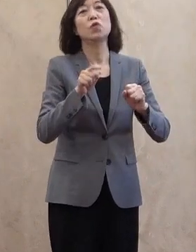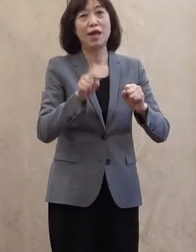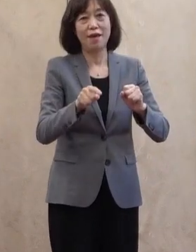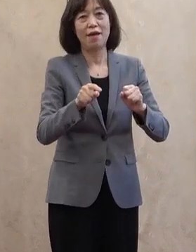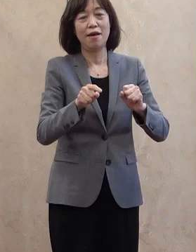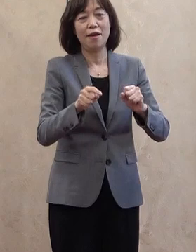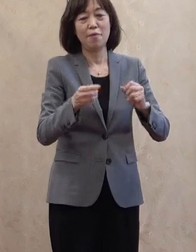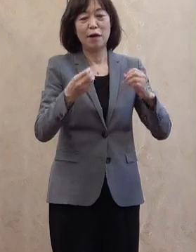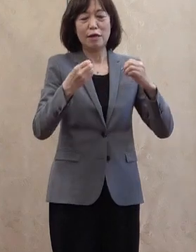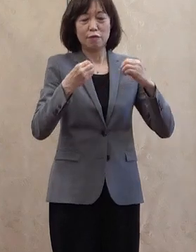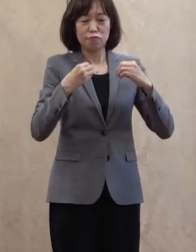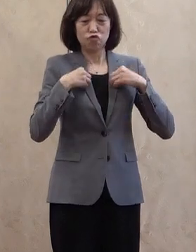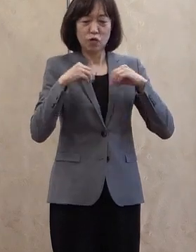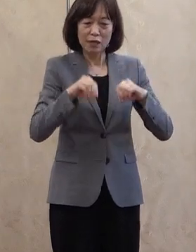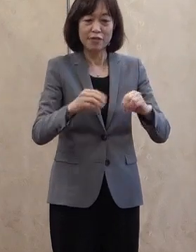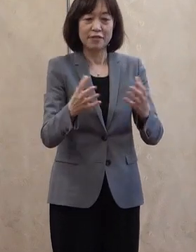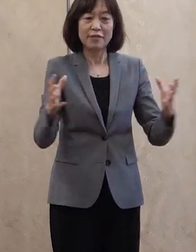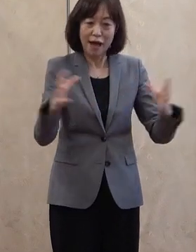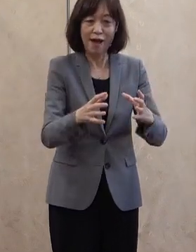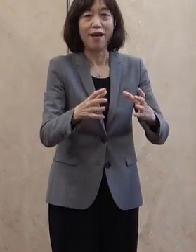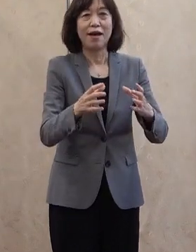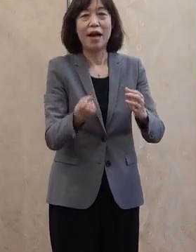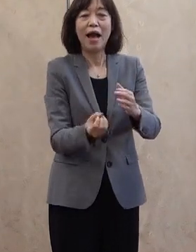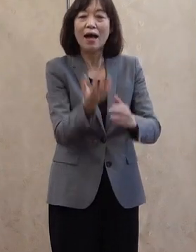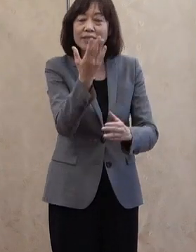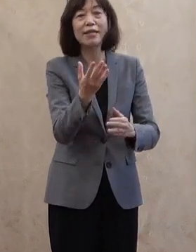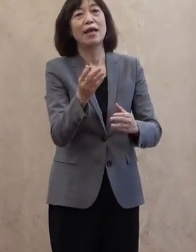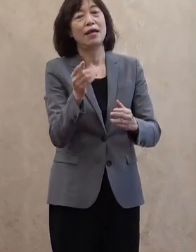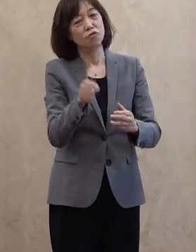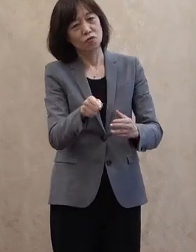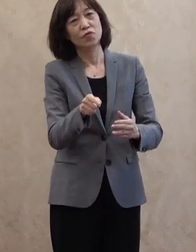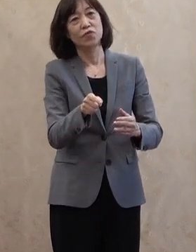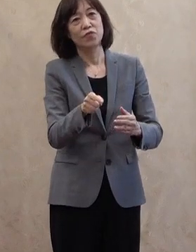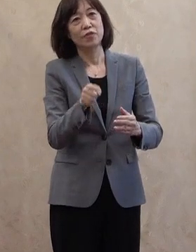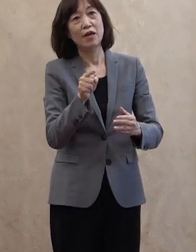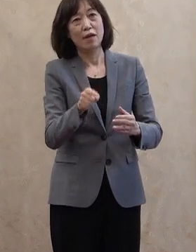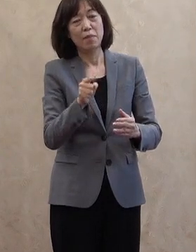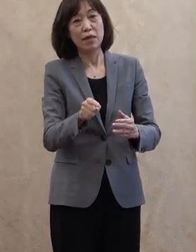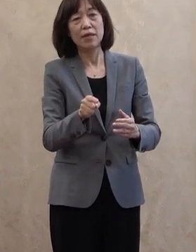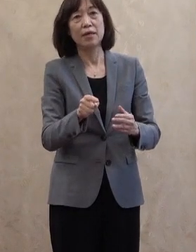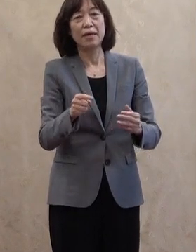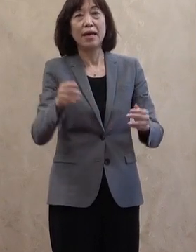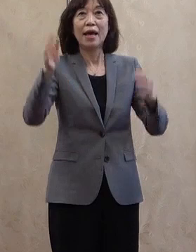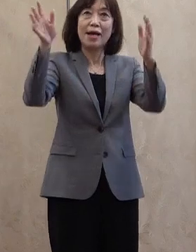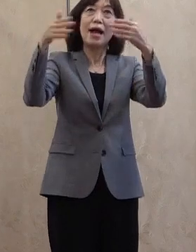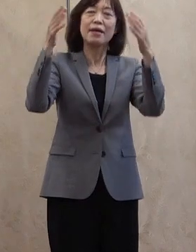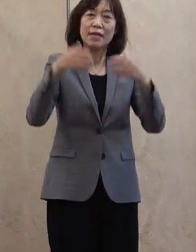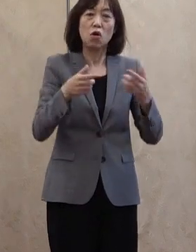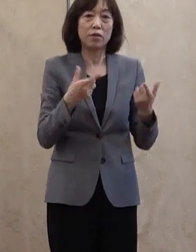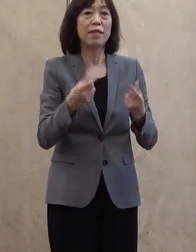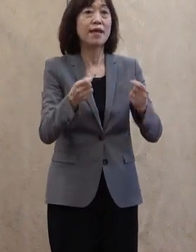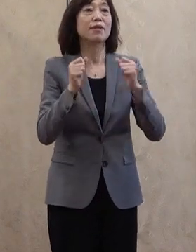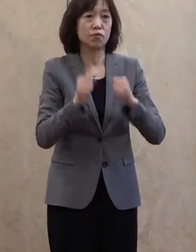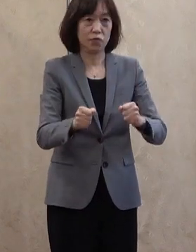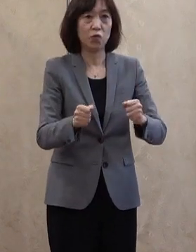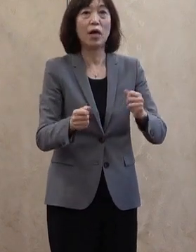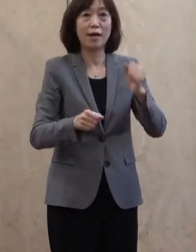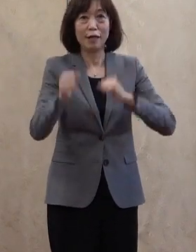況です。ですので、換気を徹底するということと、それからそういった活動